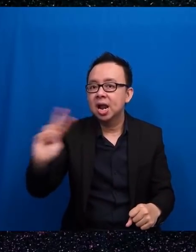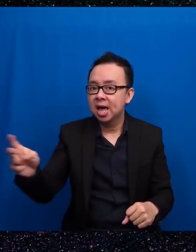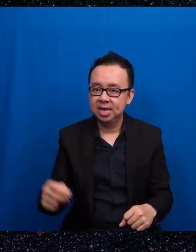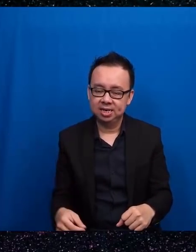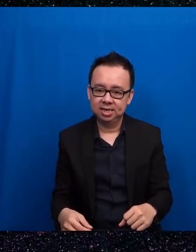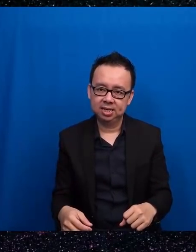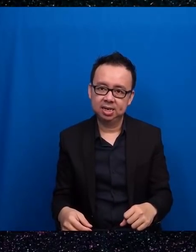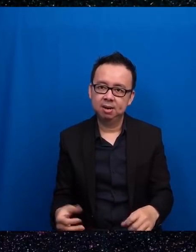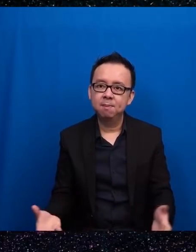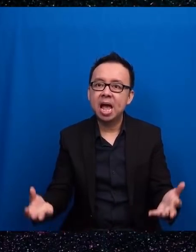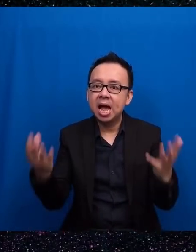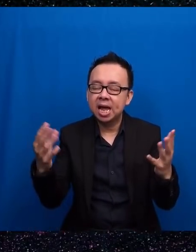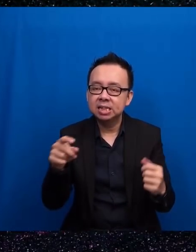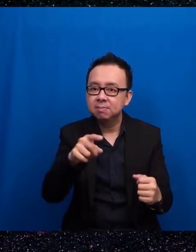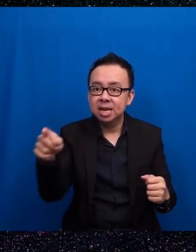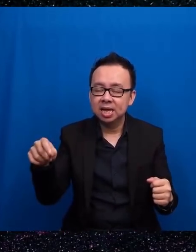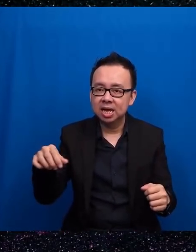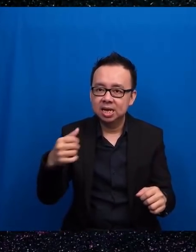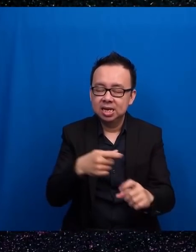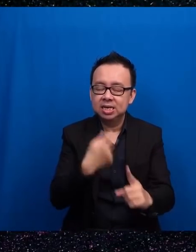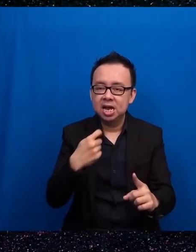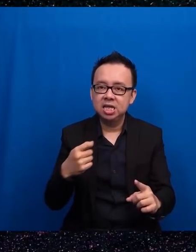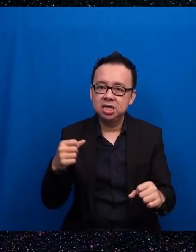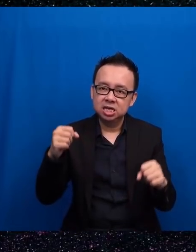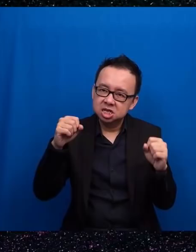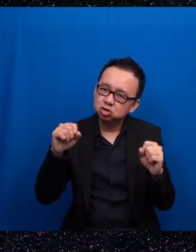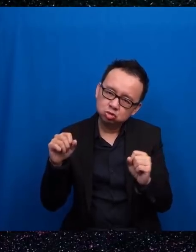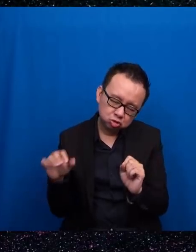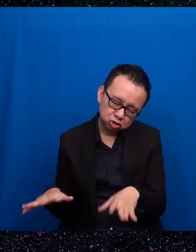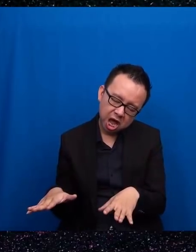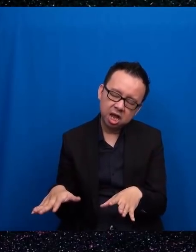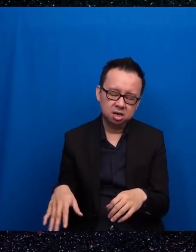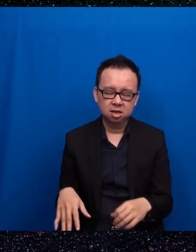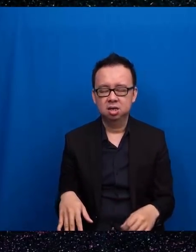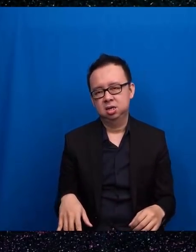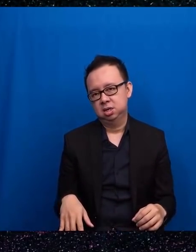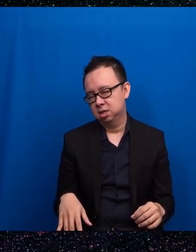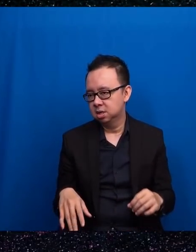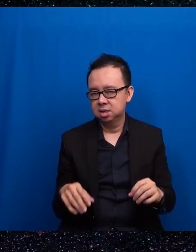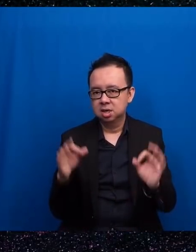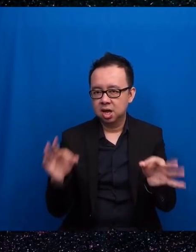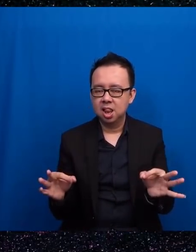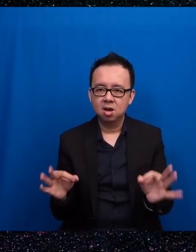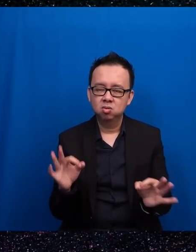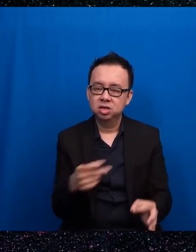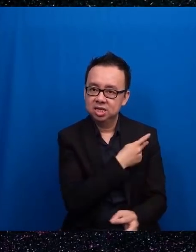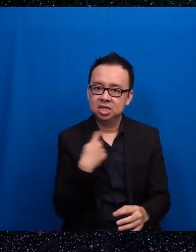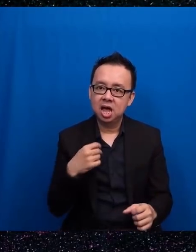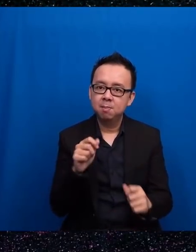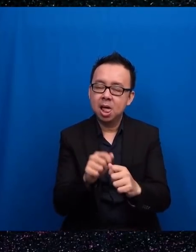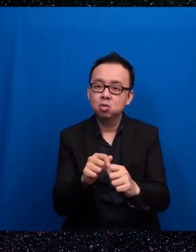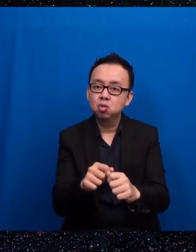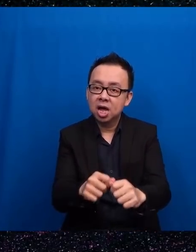dari keterpurukan mereka. Bapak, Ibu, Saudara, kalau kita lakukan ini sekarang, saya mengerti,